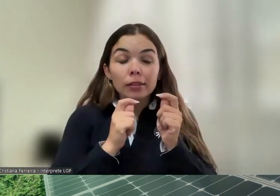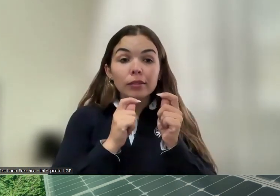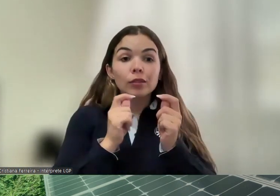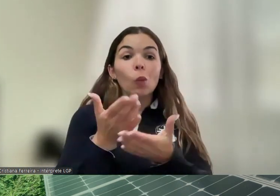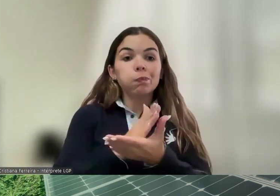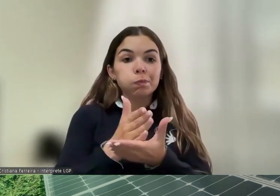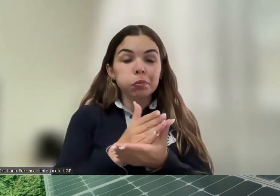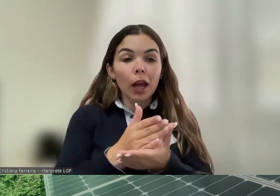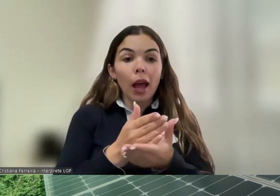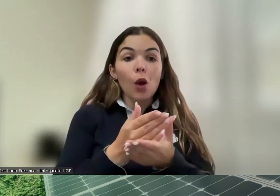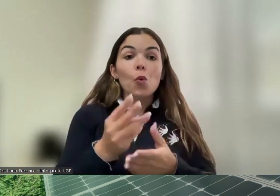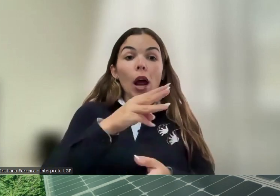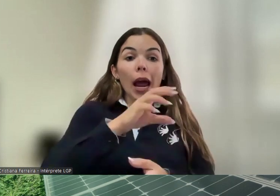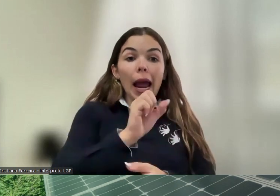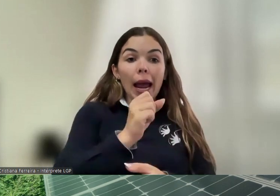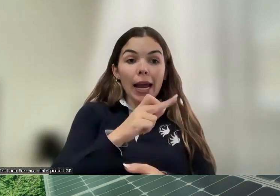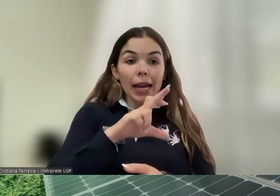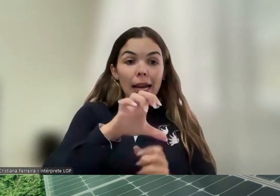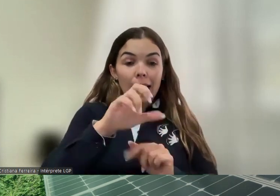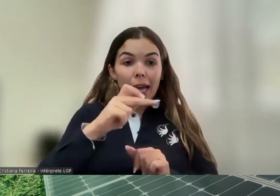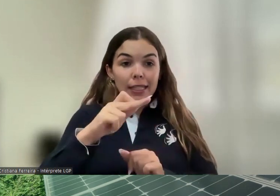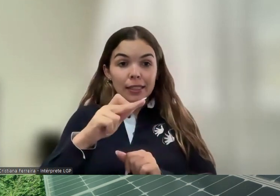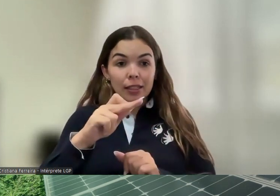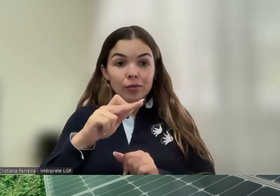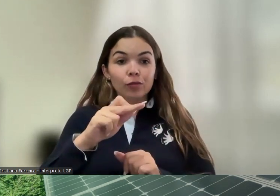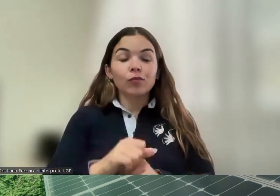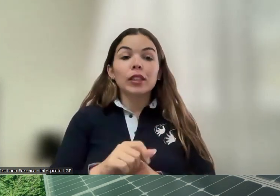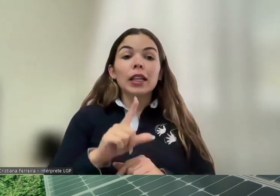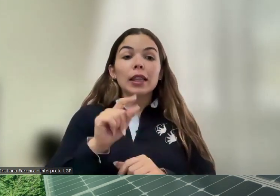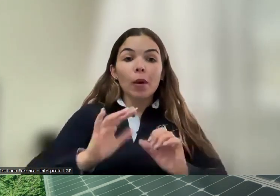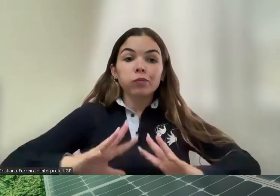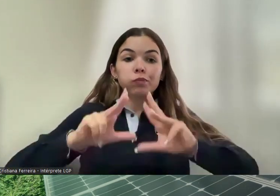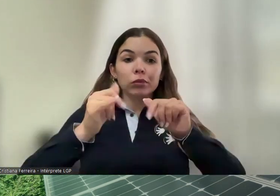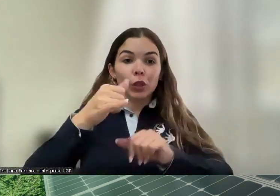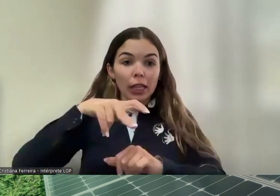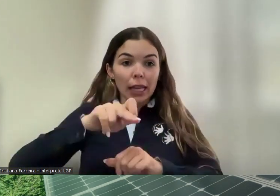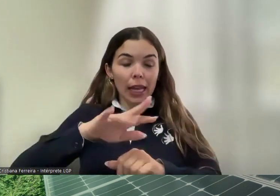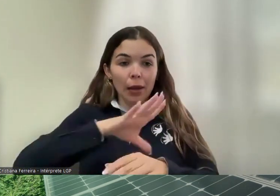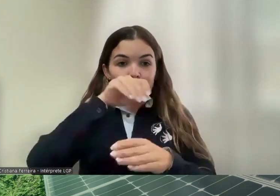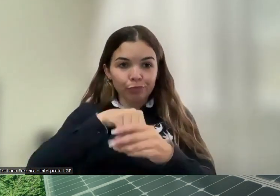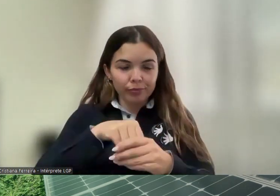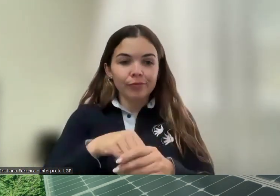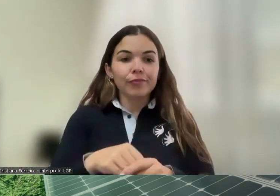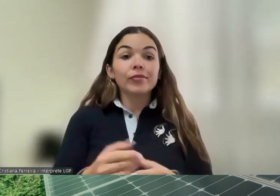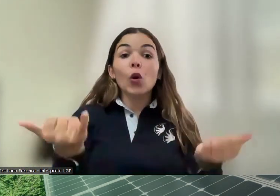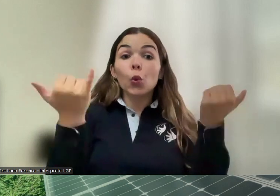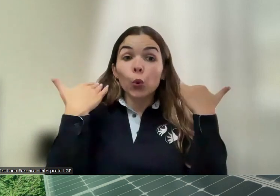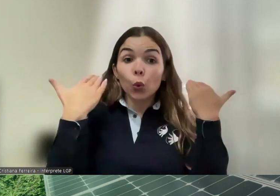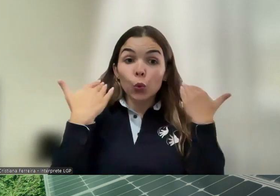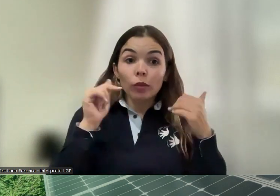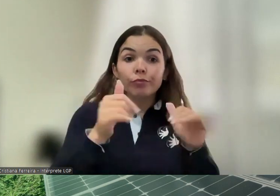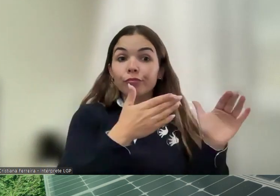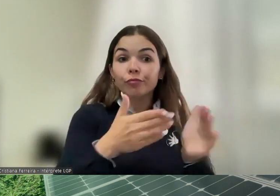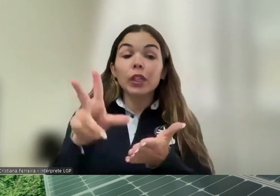Técnica Superior na Direção de Serviços de Conhecimento, Inovação e Desenvolvimento do INA. Informamos que a sessão será